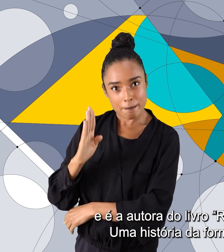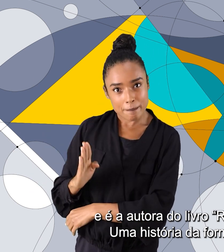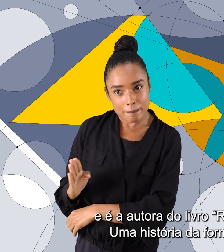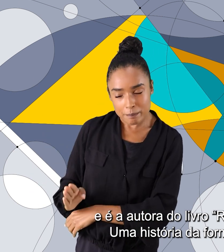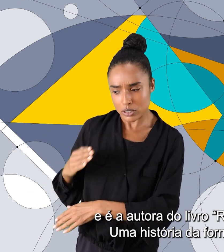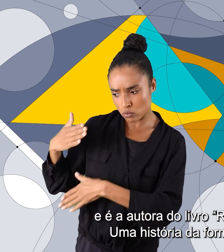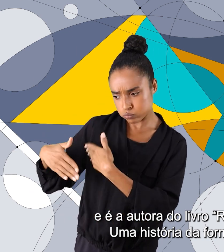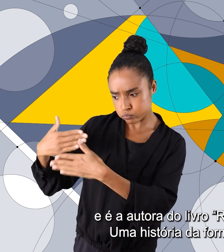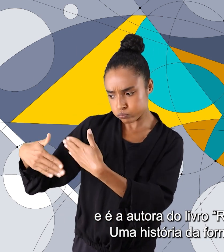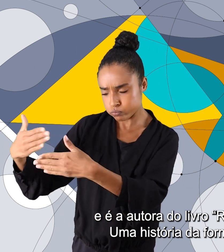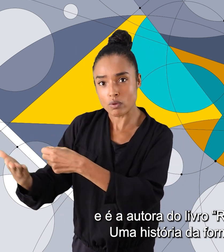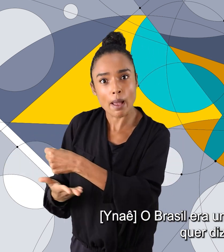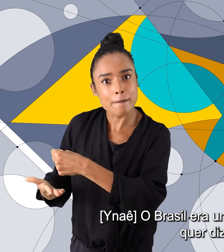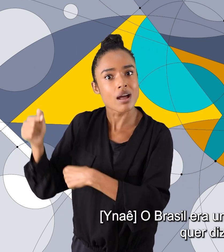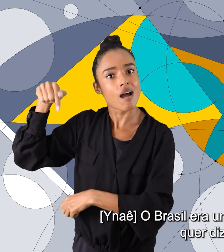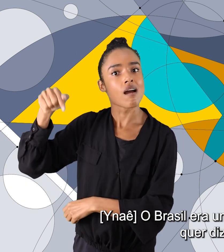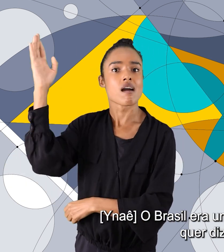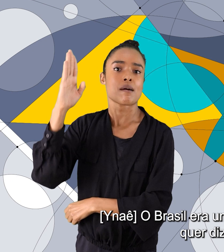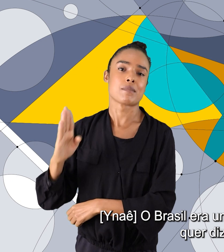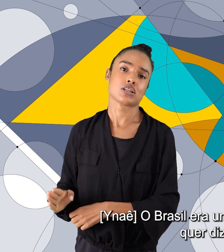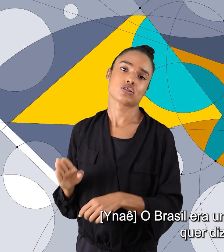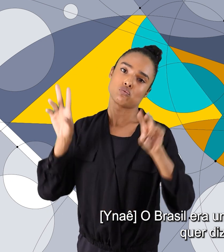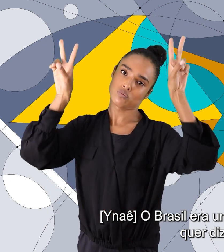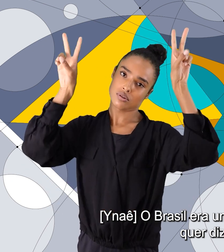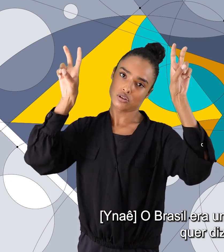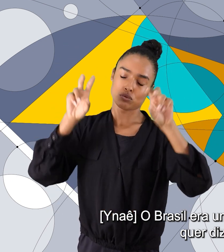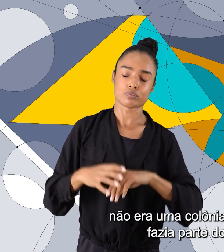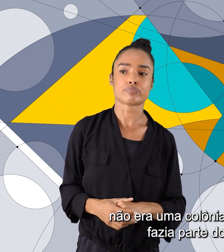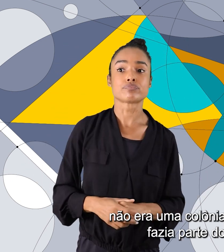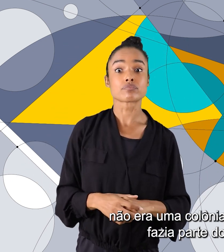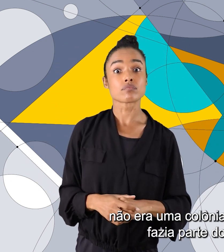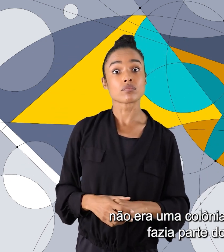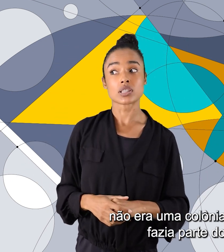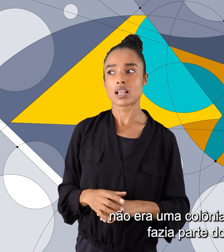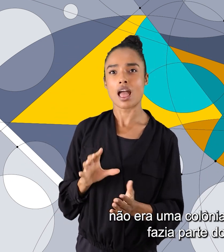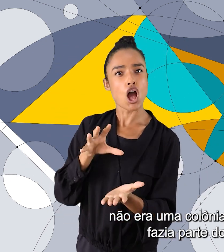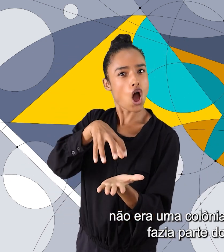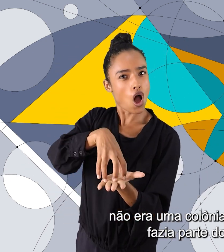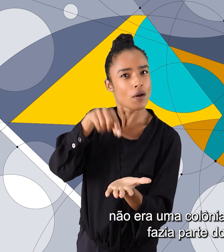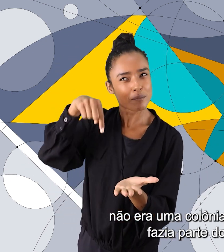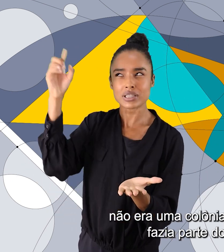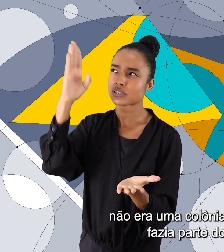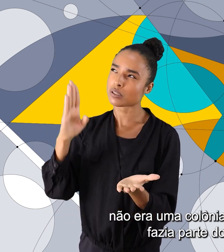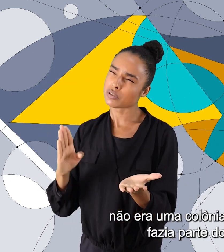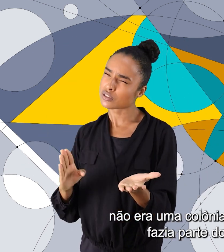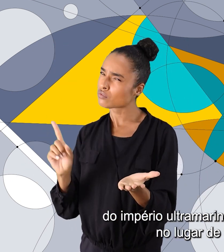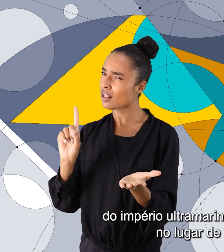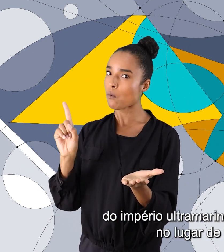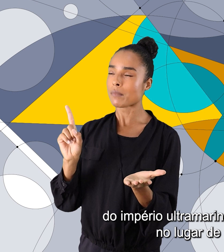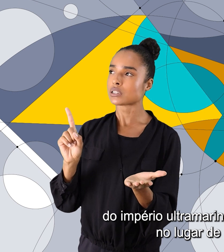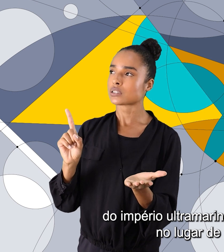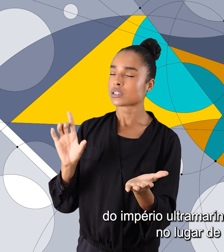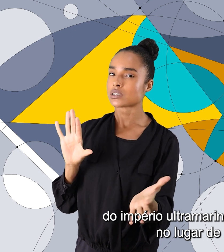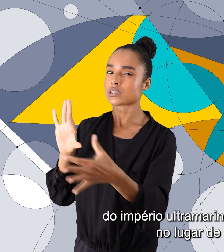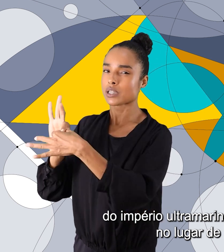história da formação do país. O Brasil era uma colônia ainda, quer dizer, não era uma colônia. O Brasil fazia parte do Estado do